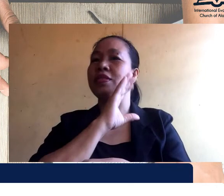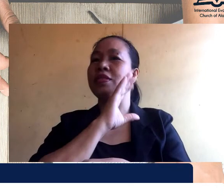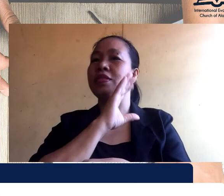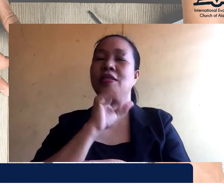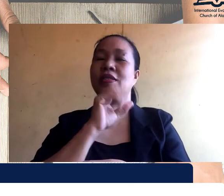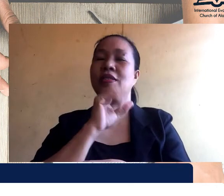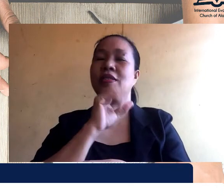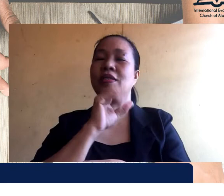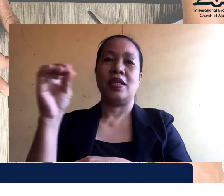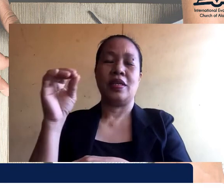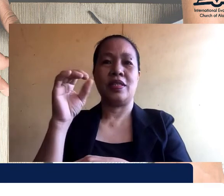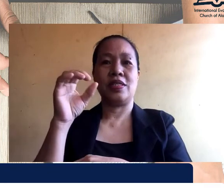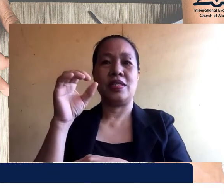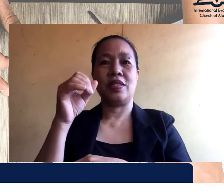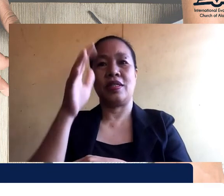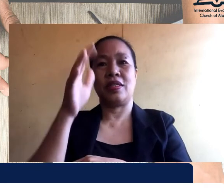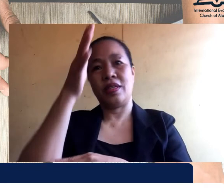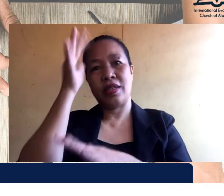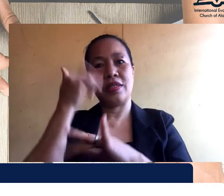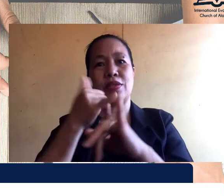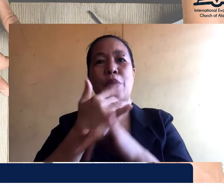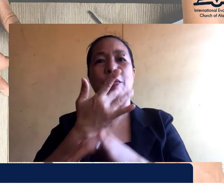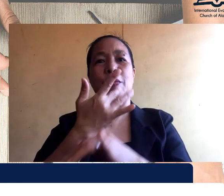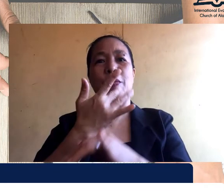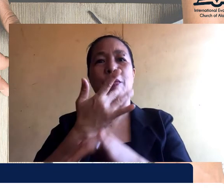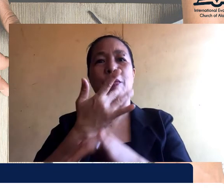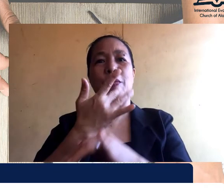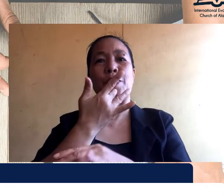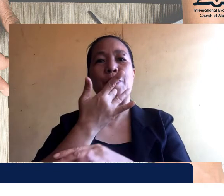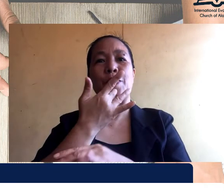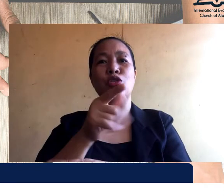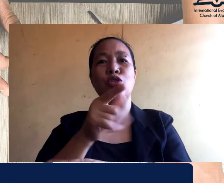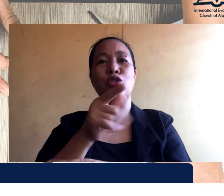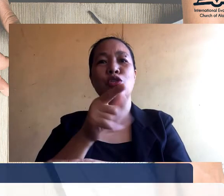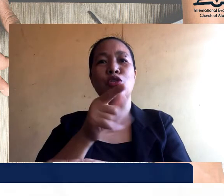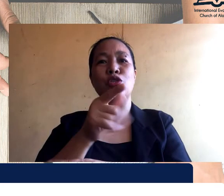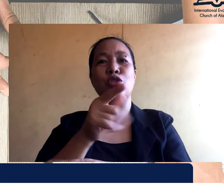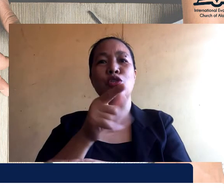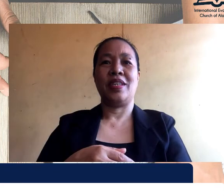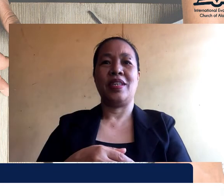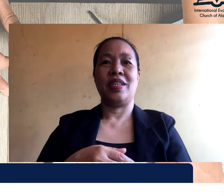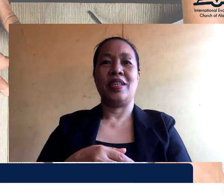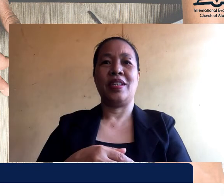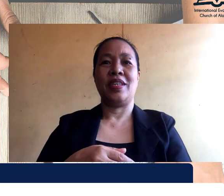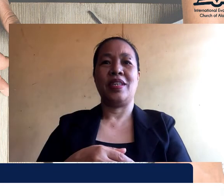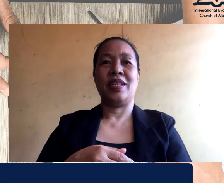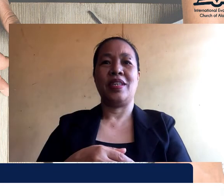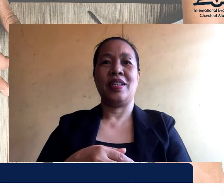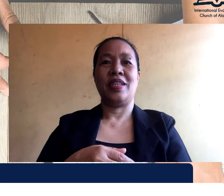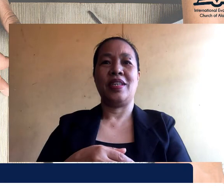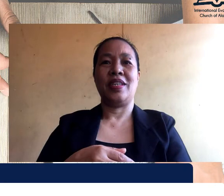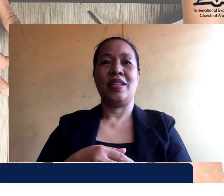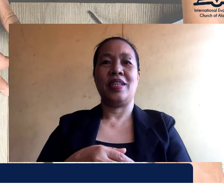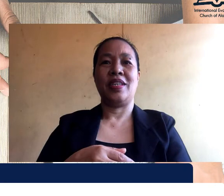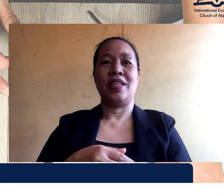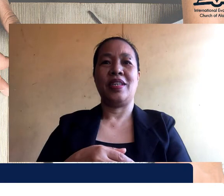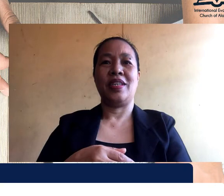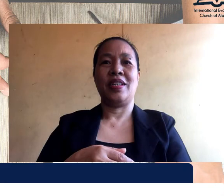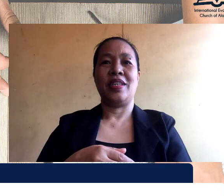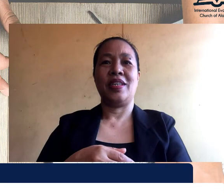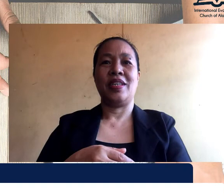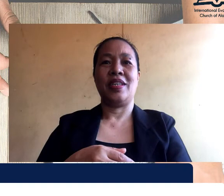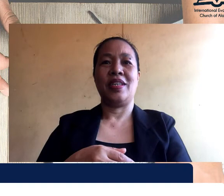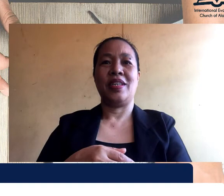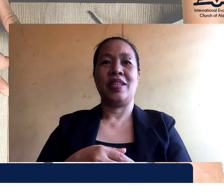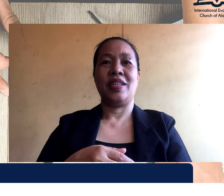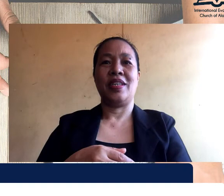Si Mary Grace Yanga, good afternoon everyone and watching with us.